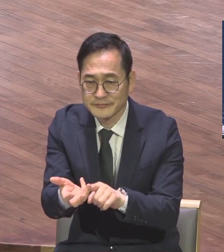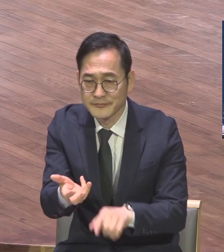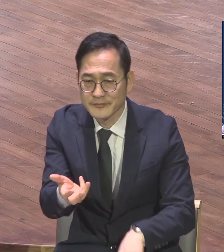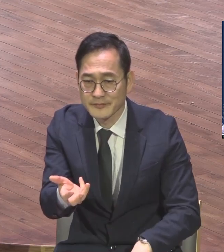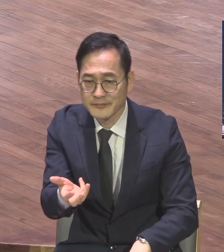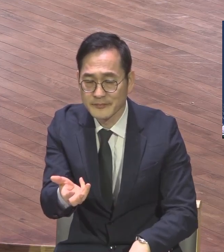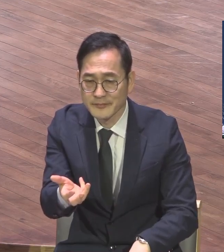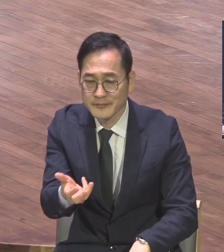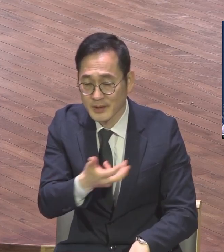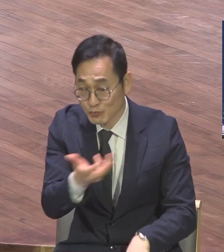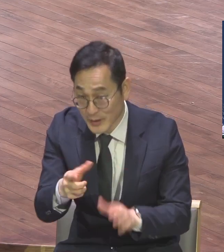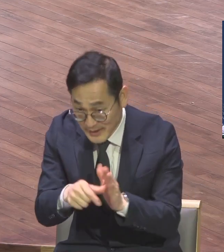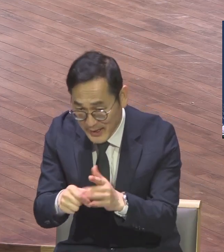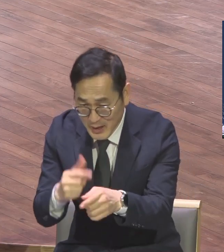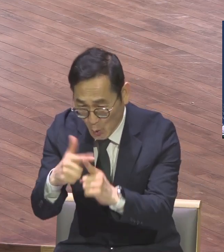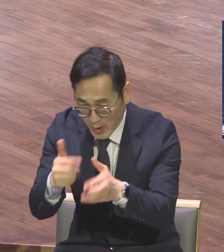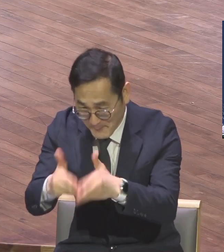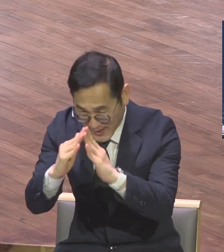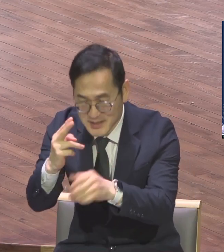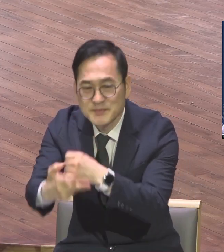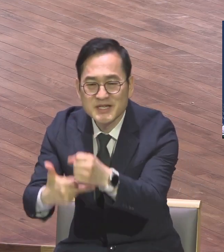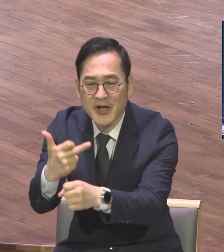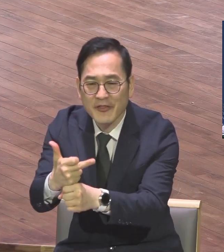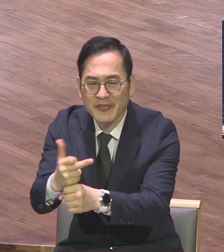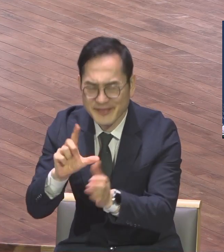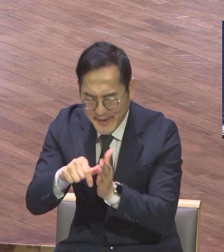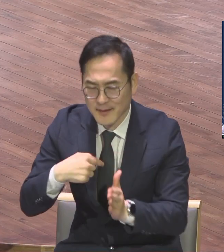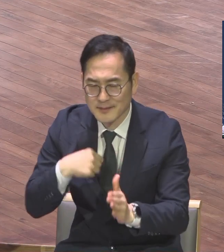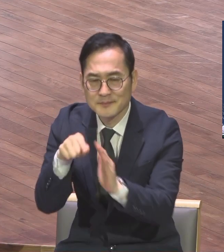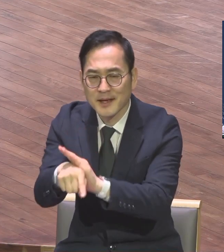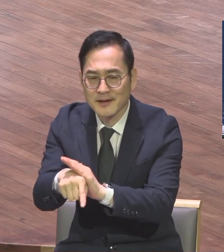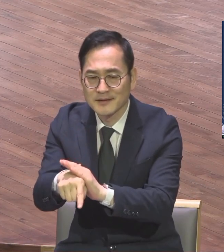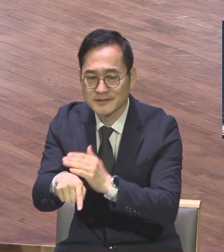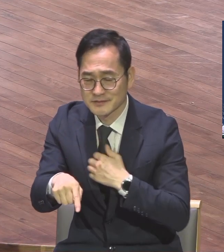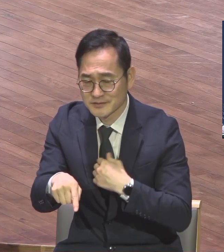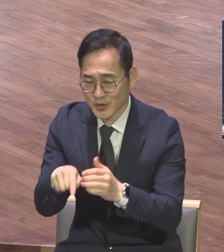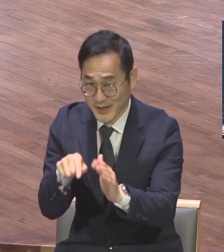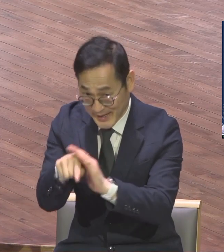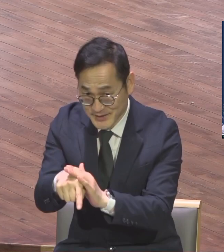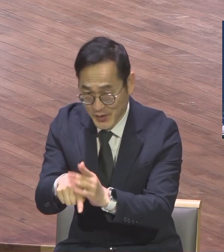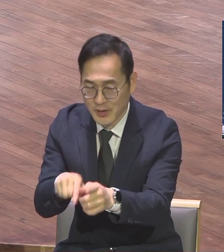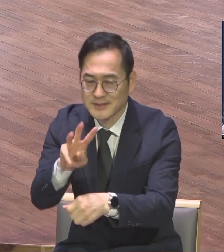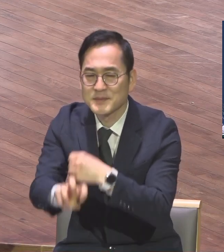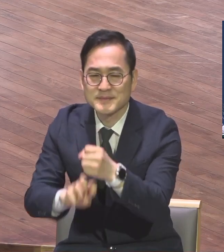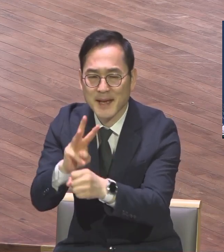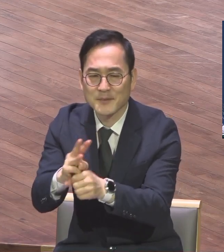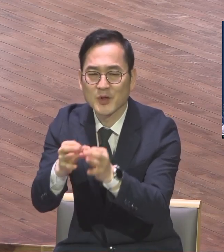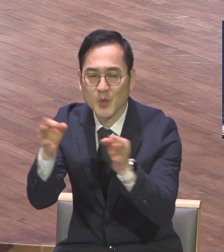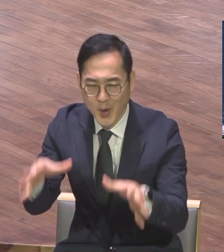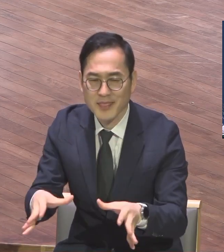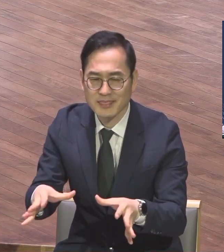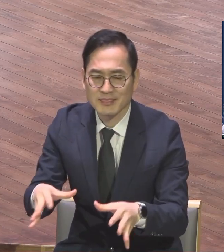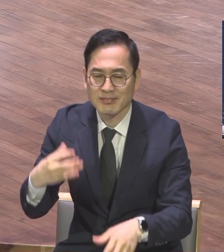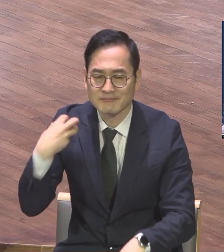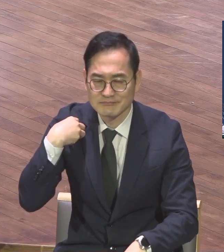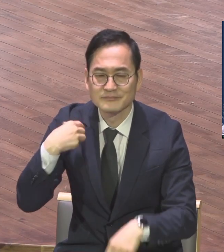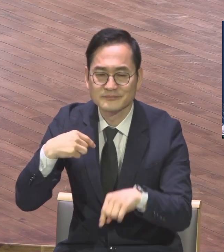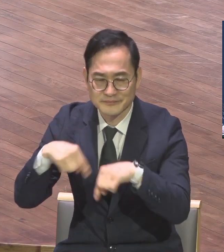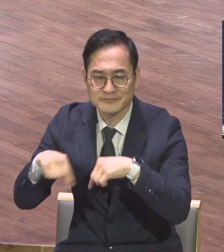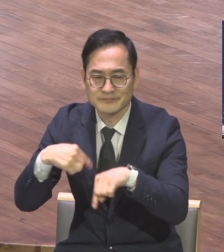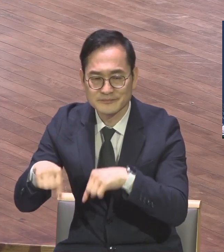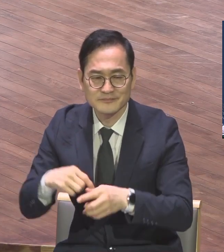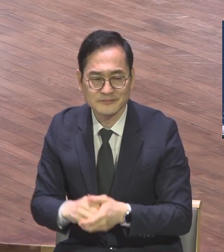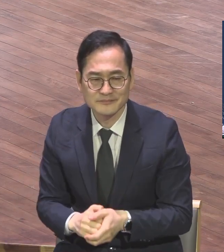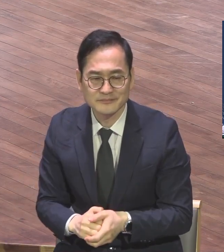교회였는데 거기 부임을 해서 33년간 목회를 하고 지금부터 1년 6개월 전인